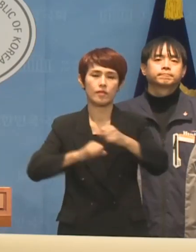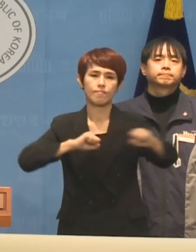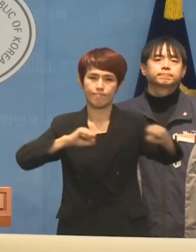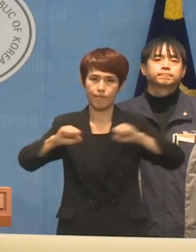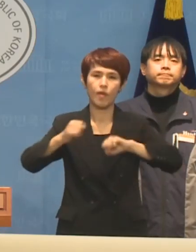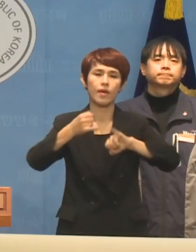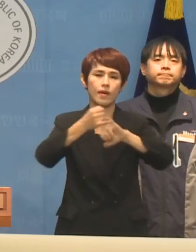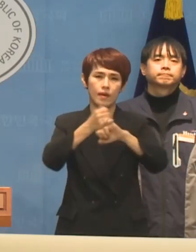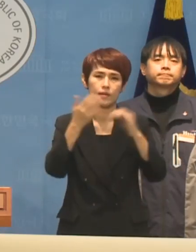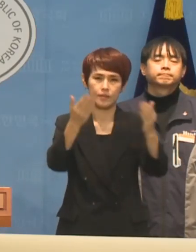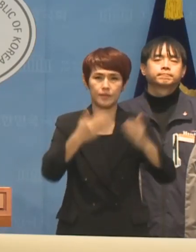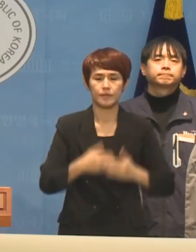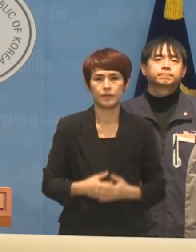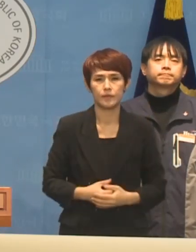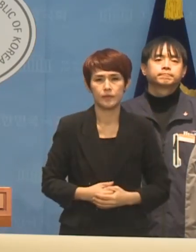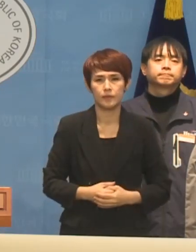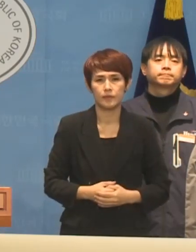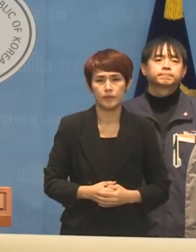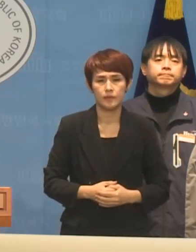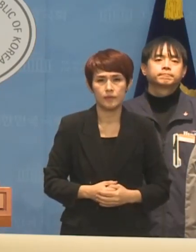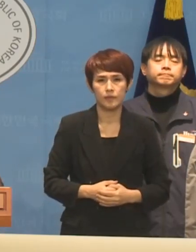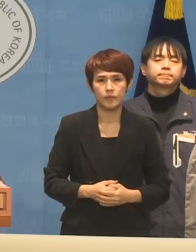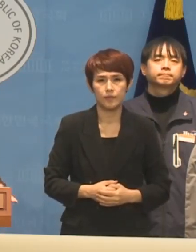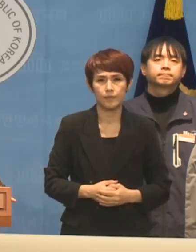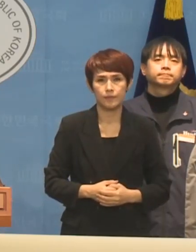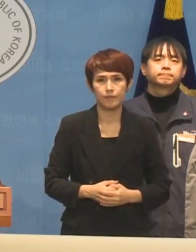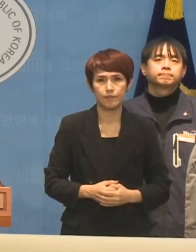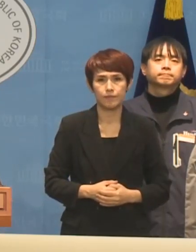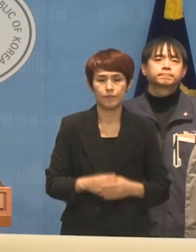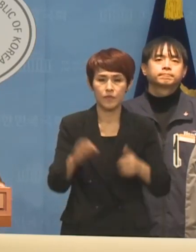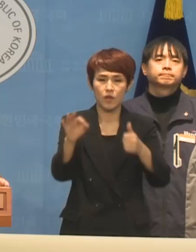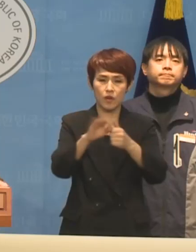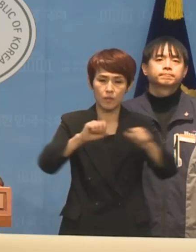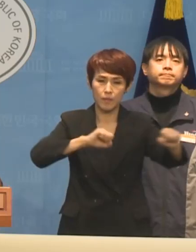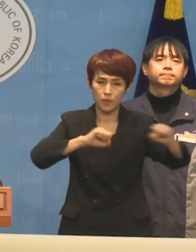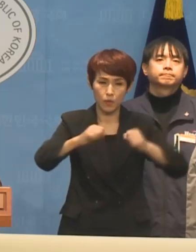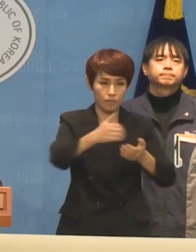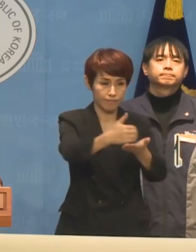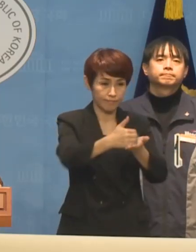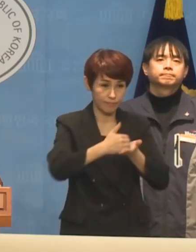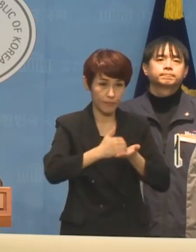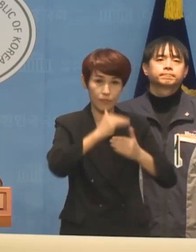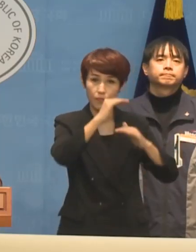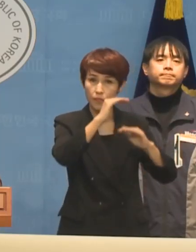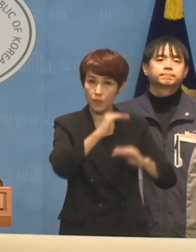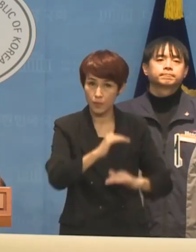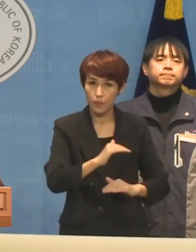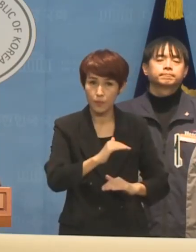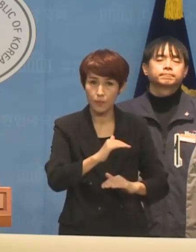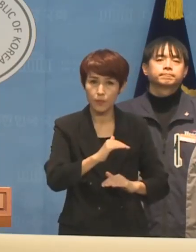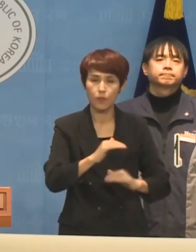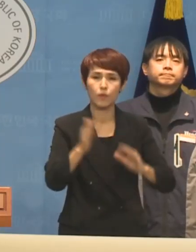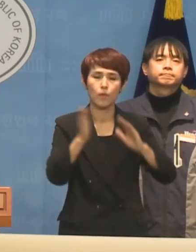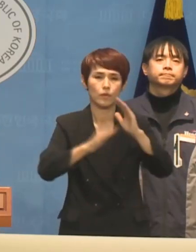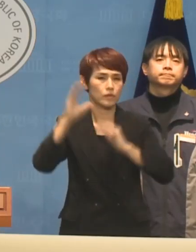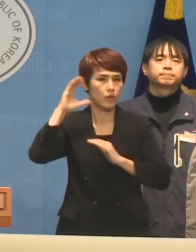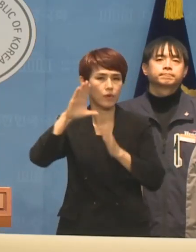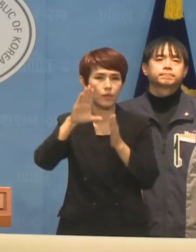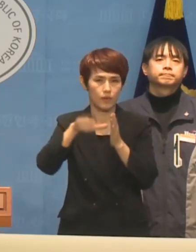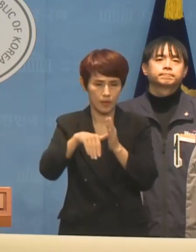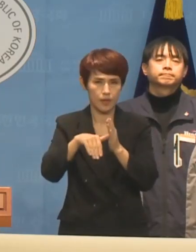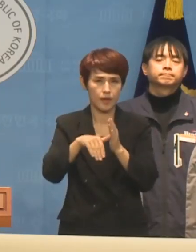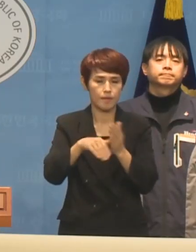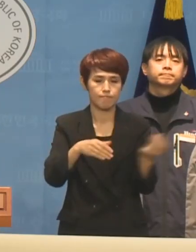약속의 말씀을 드리면서 오늘 연금 행동에서 제안해 주신 그런 내용들이 이번 공청회 과정에서도 반영될